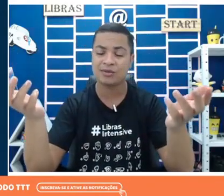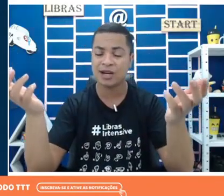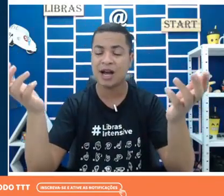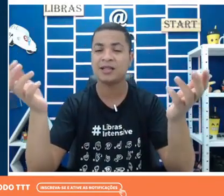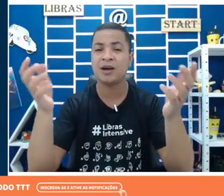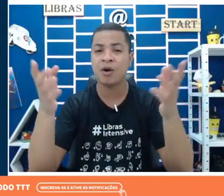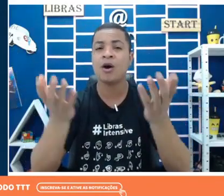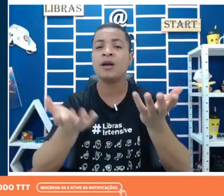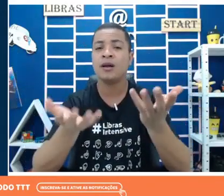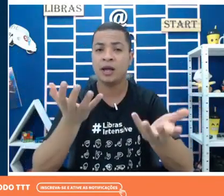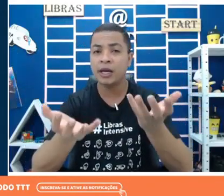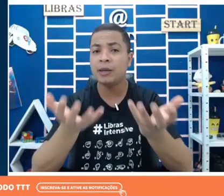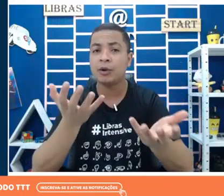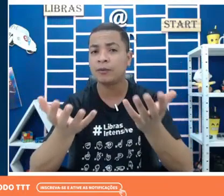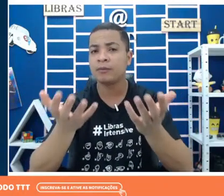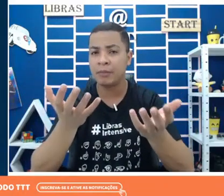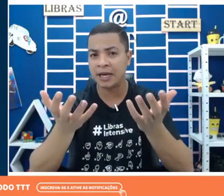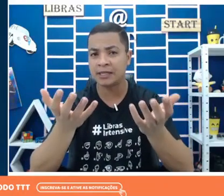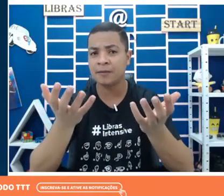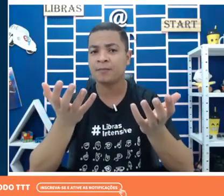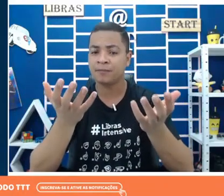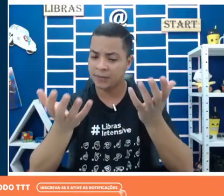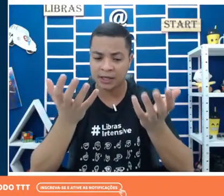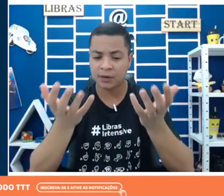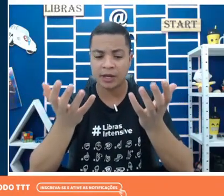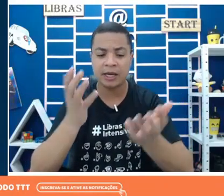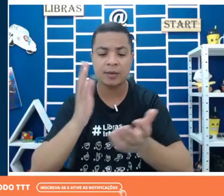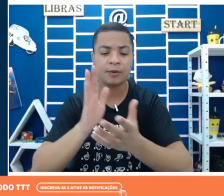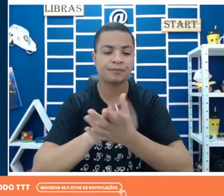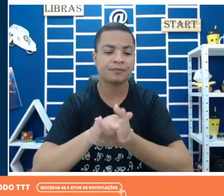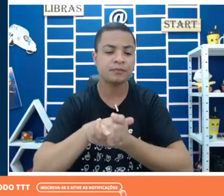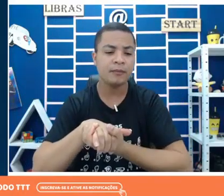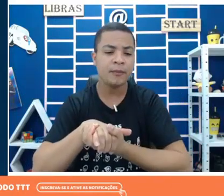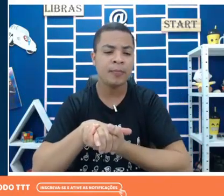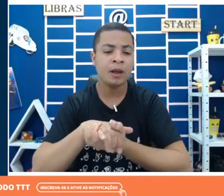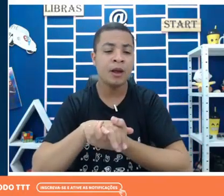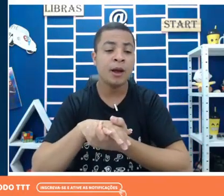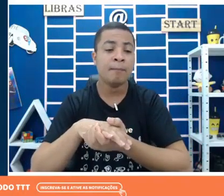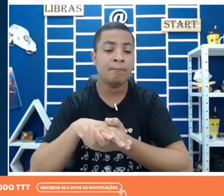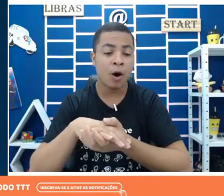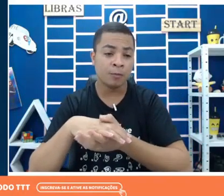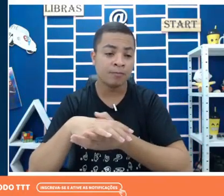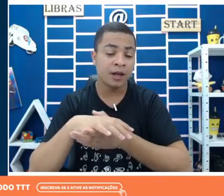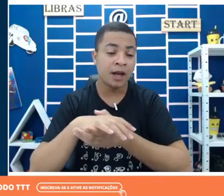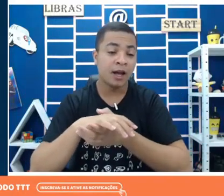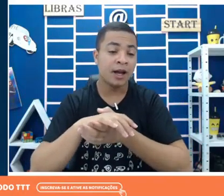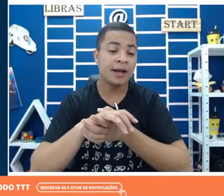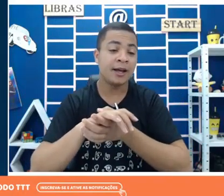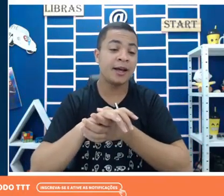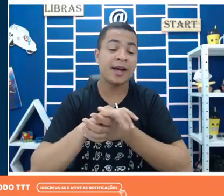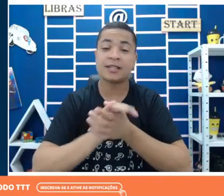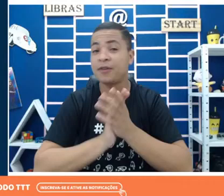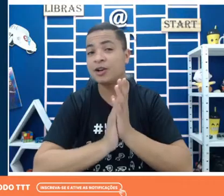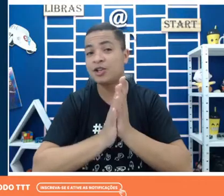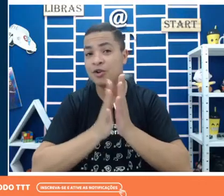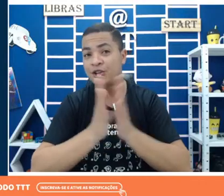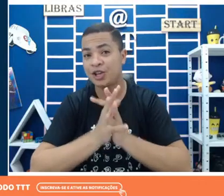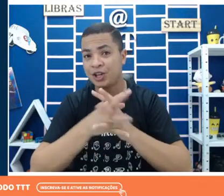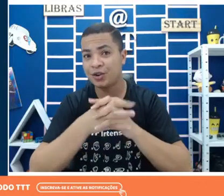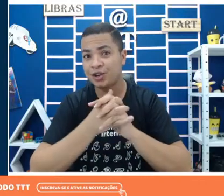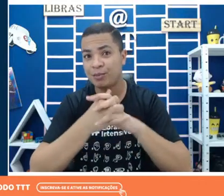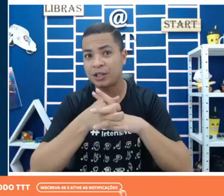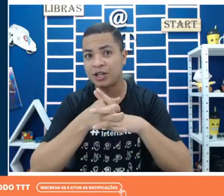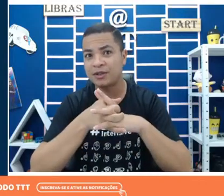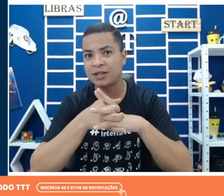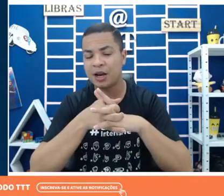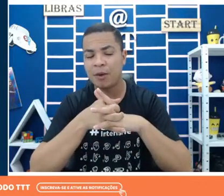e esqueceu os sinais. Então, equilíbrio, beleza? Tem que ter um equilíbrio. Bom, essa foi a aula de hoje,